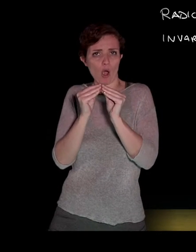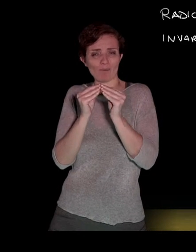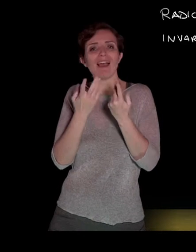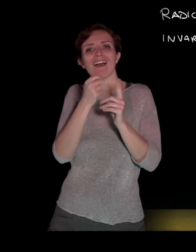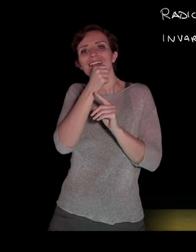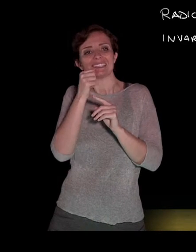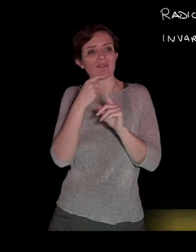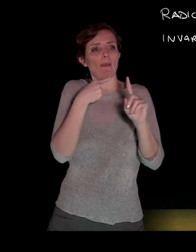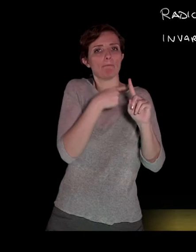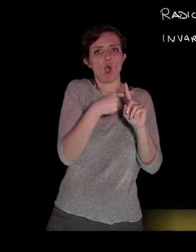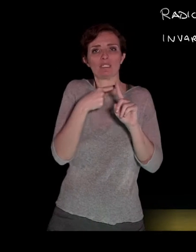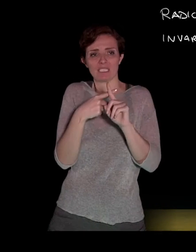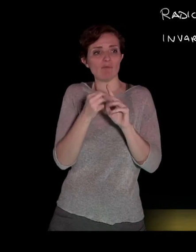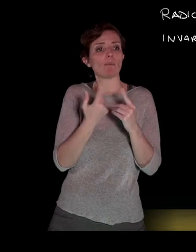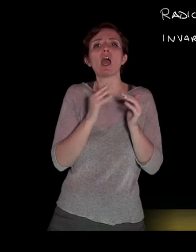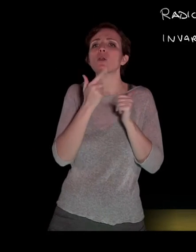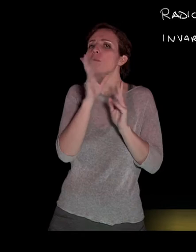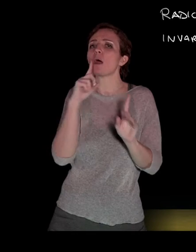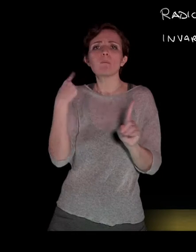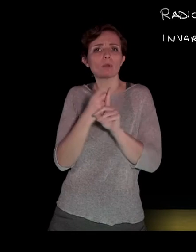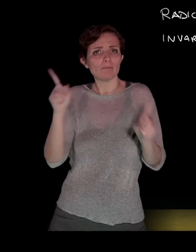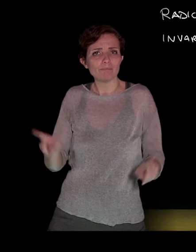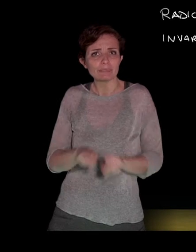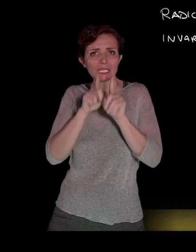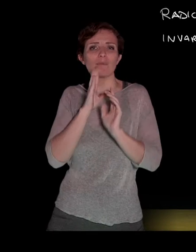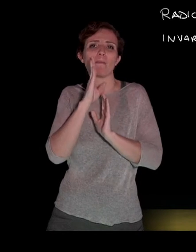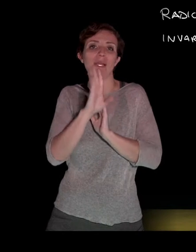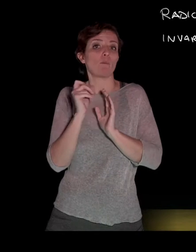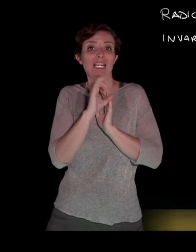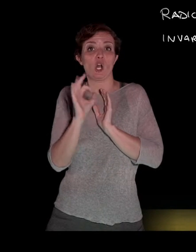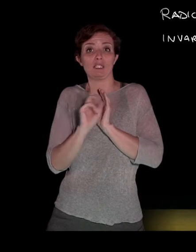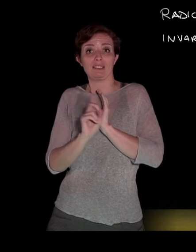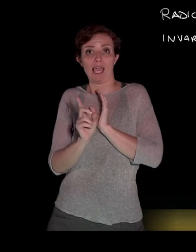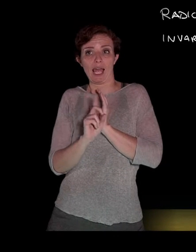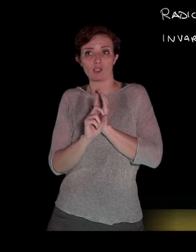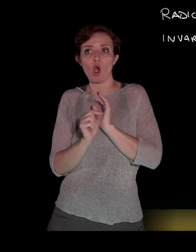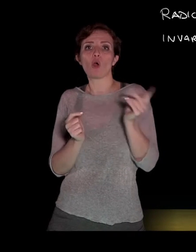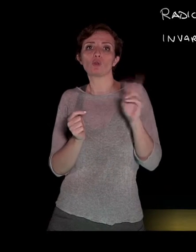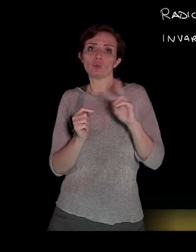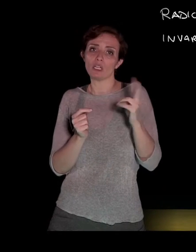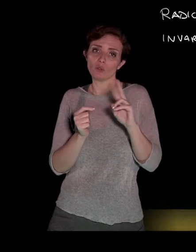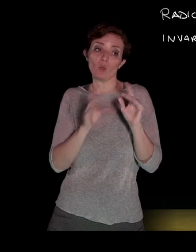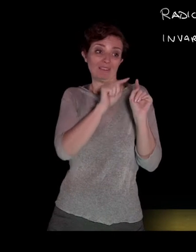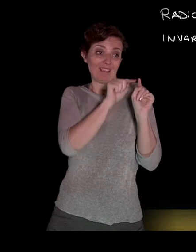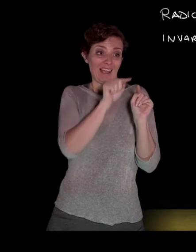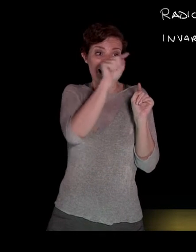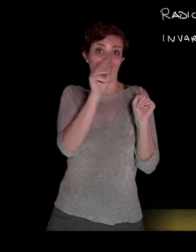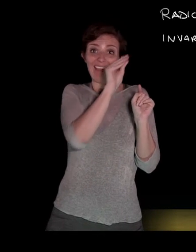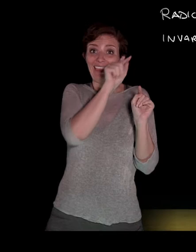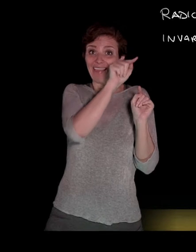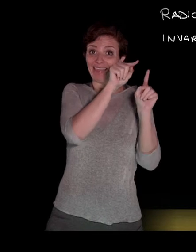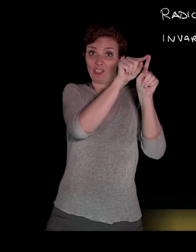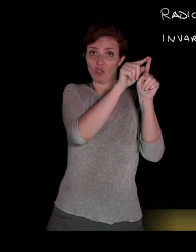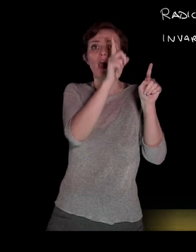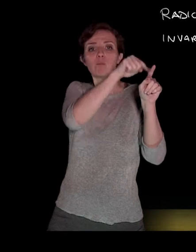moltiplicare per uno stesso numero naturale chiameremo p diverso da zero sia l'indice del radicale che l'esponente